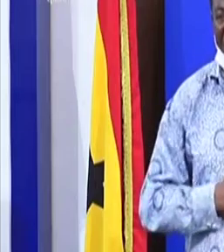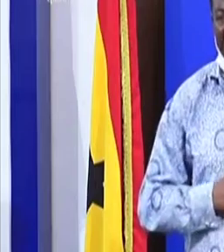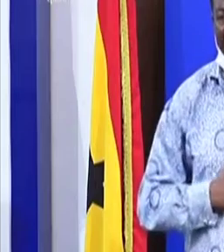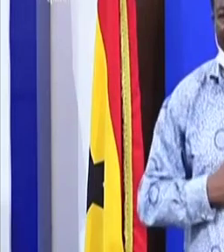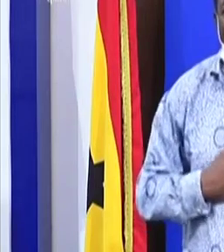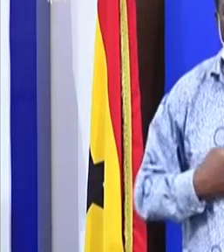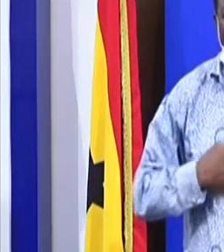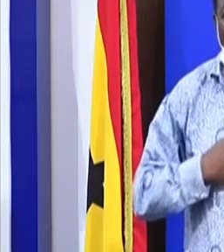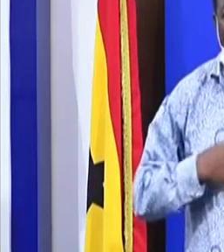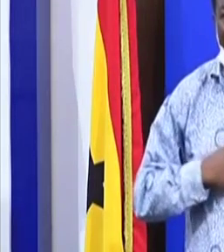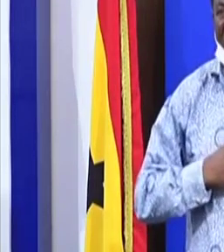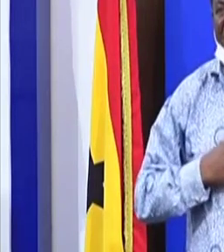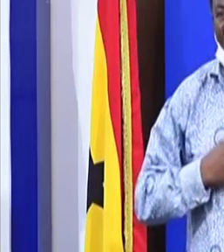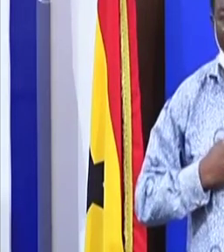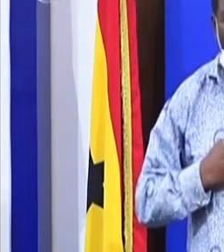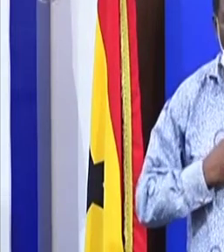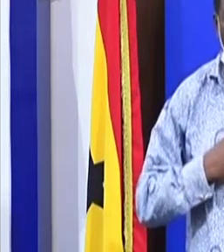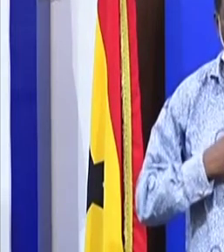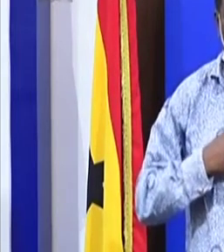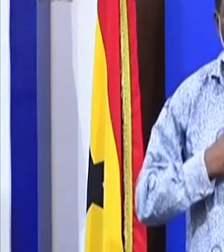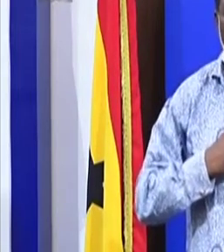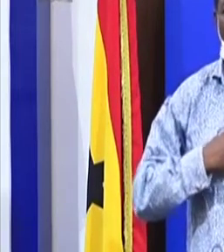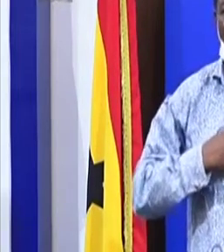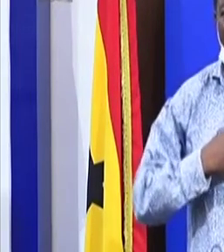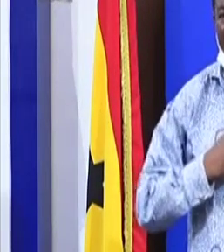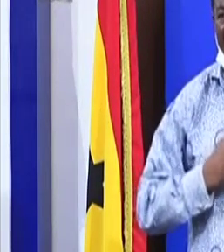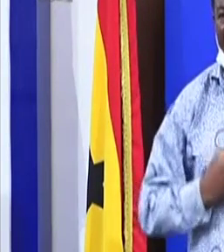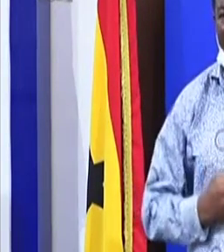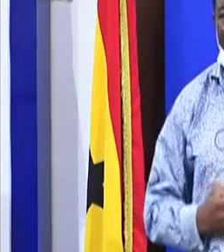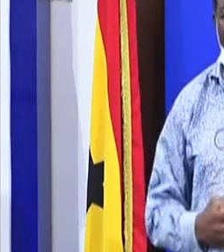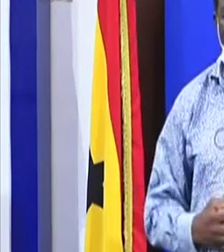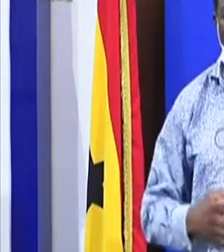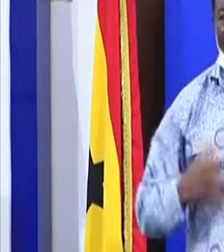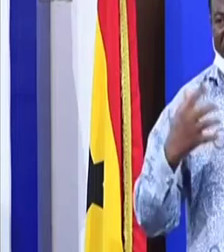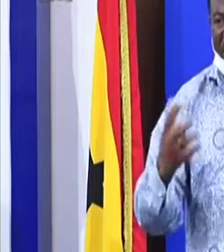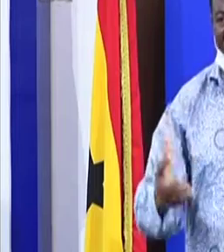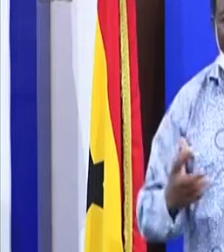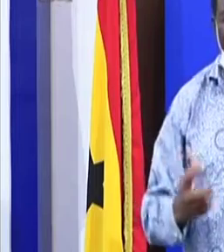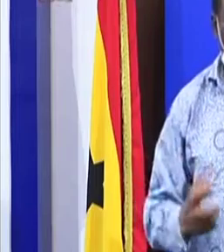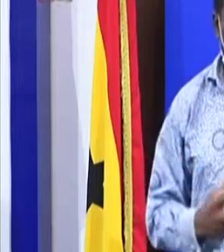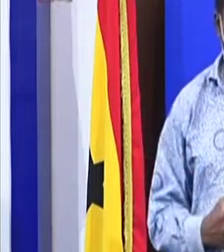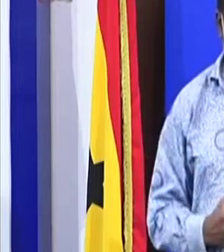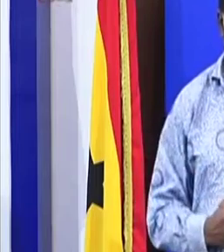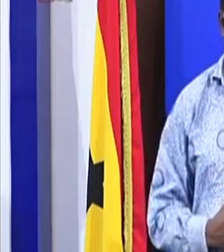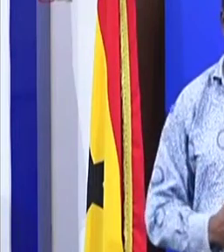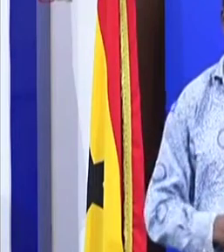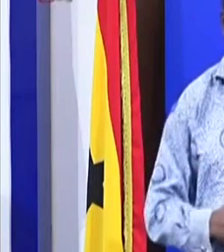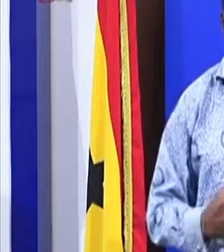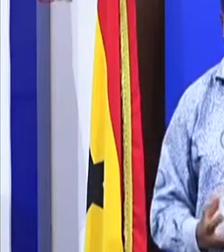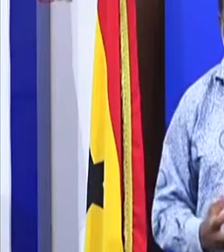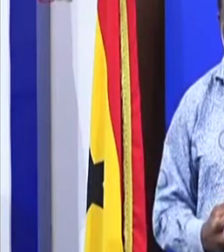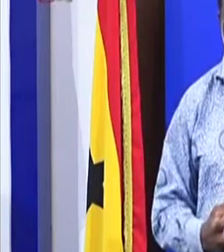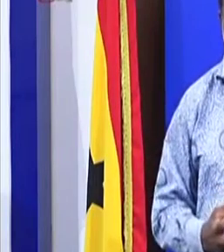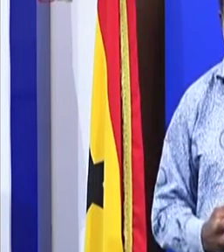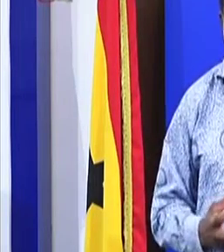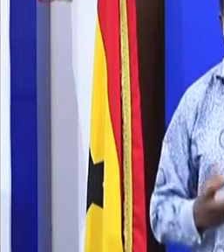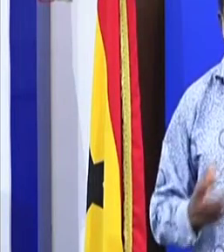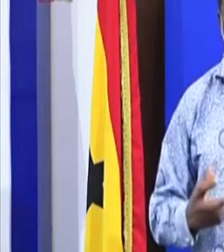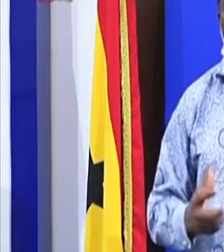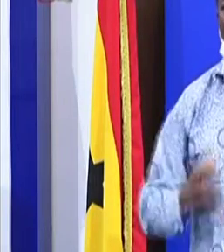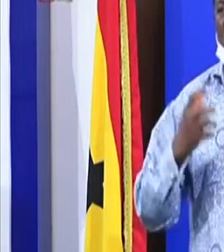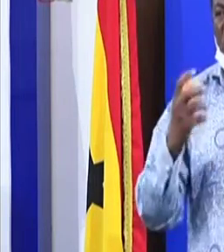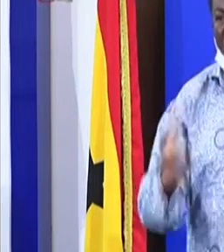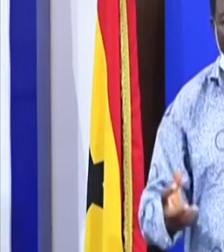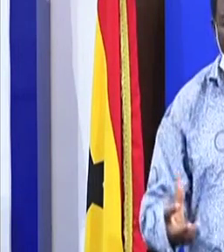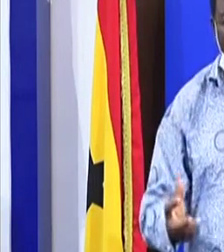ba fifia mi agere afiaso hama akugbo ba neji nreka varo na mi afiawo